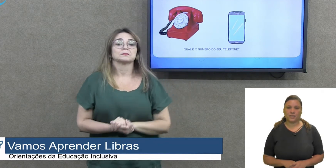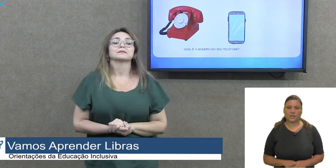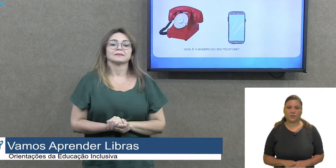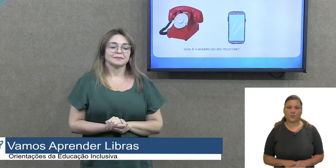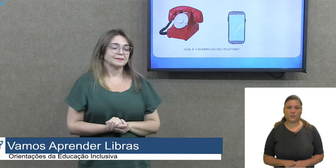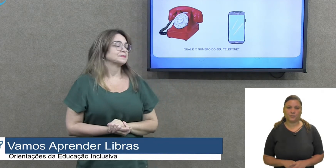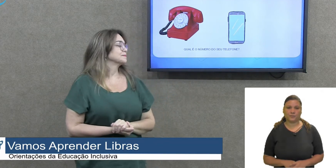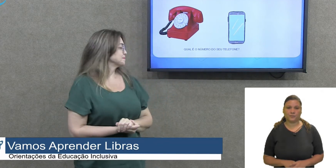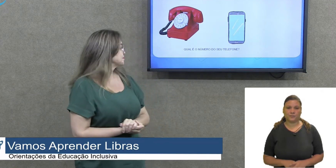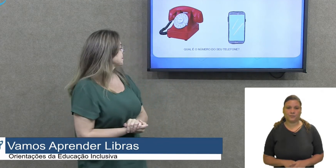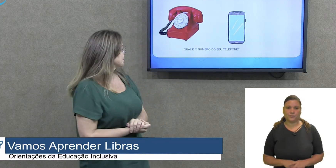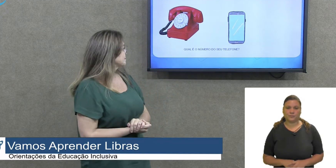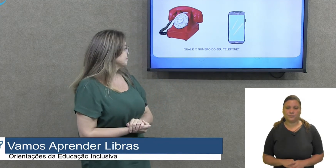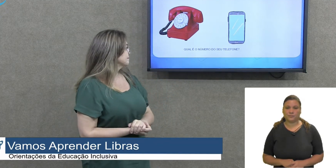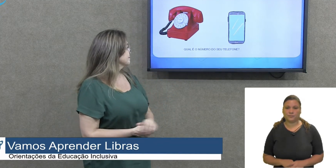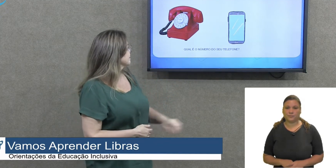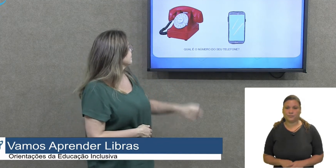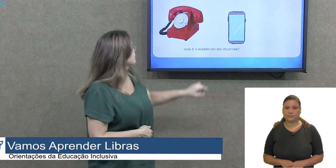999-0055.